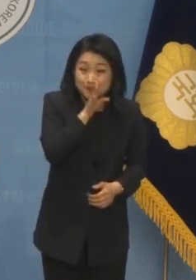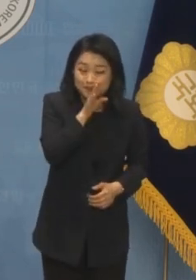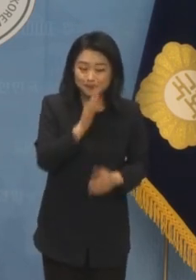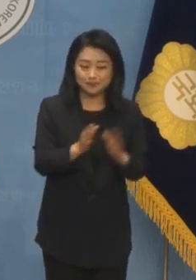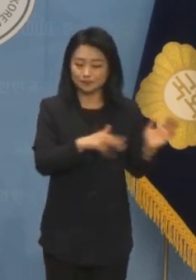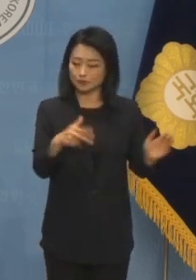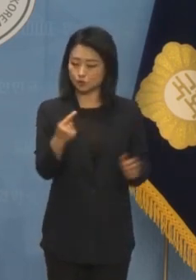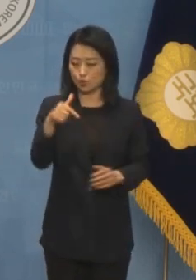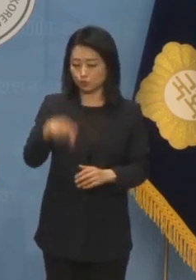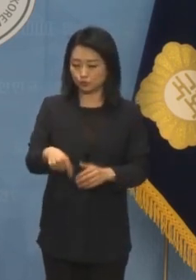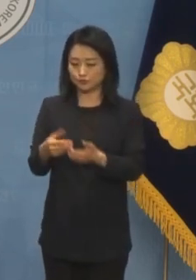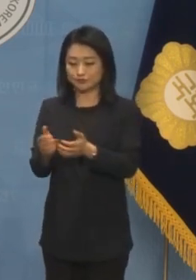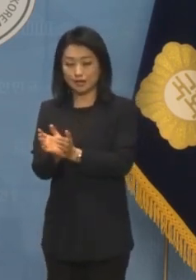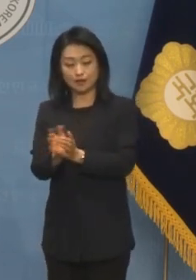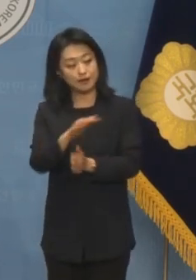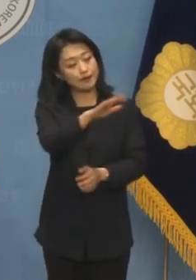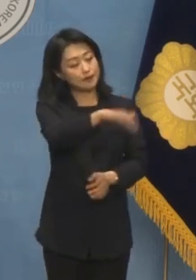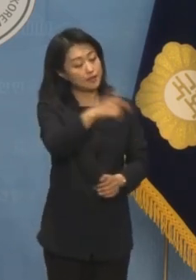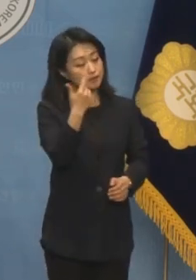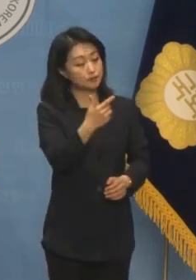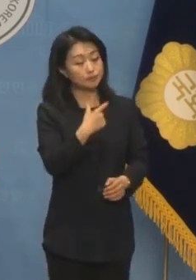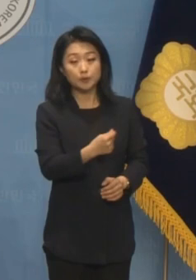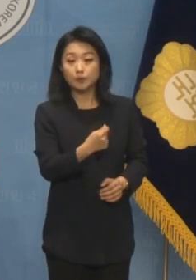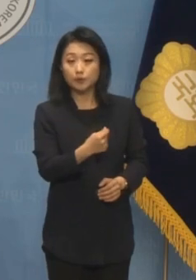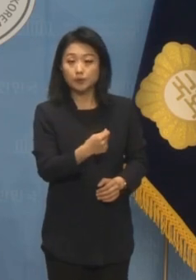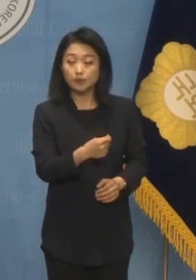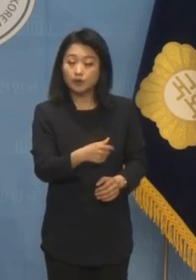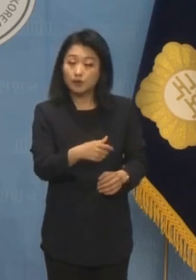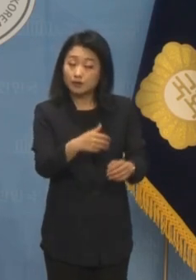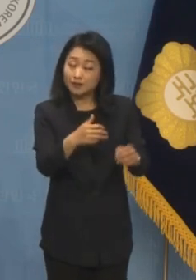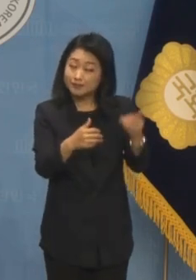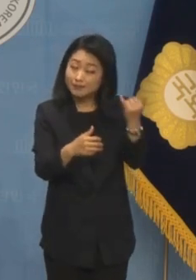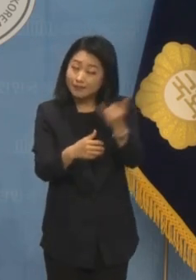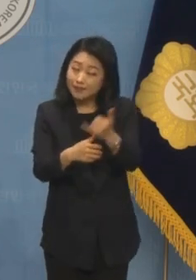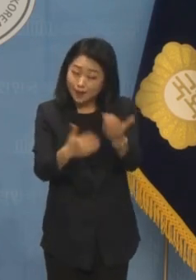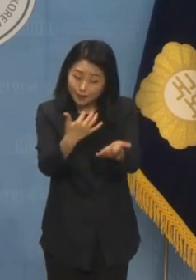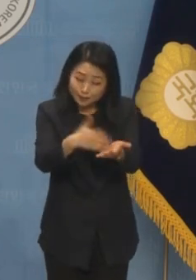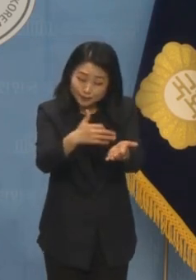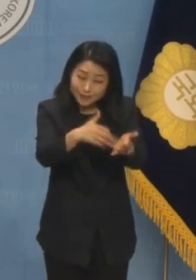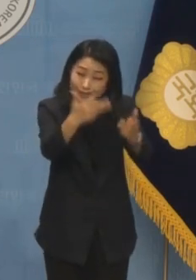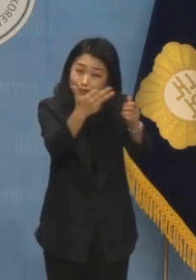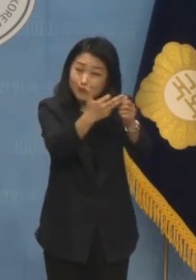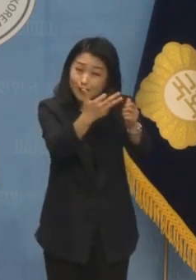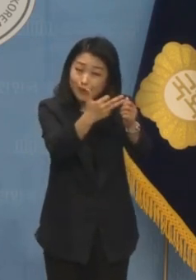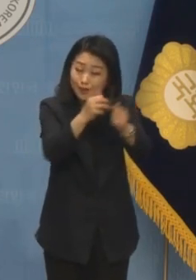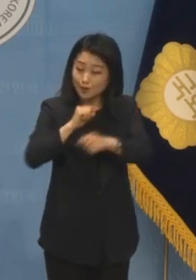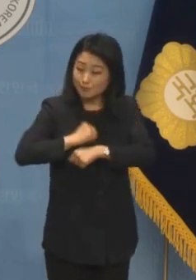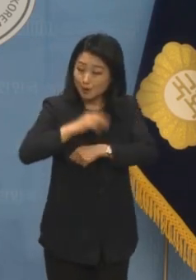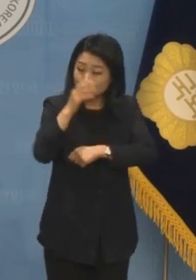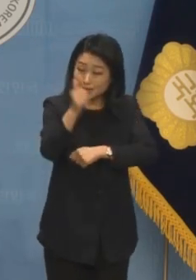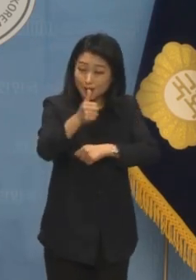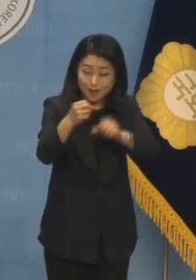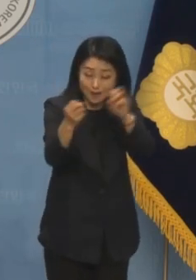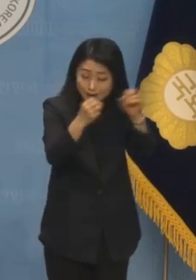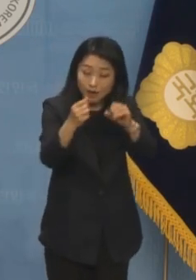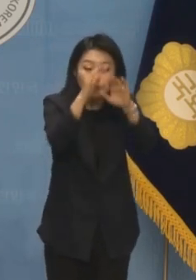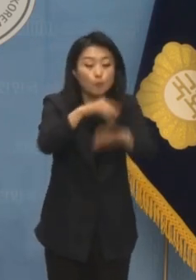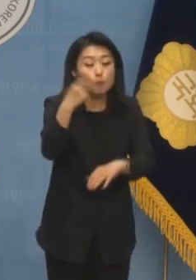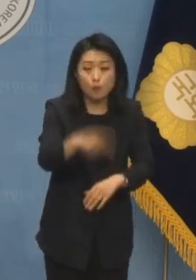조국혁신당이 신원식 장관에게 묻습니다. 18차례나 전화하여 이종섭 장관과 나눈 이야기는